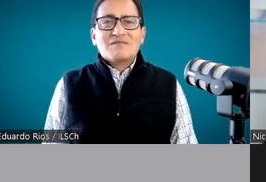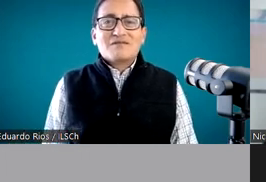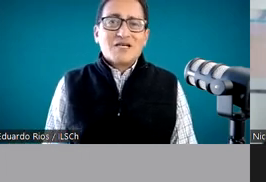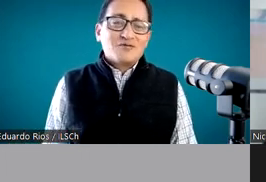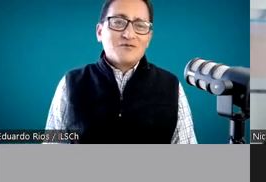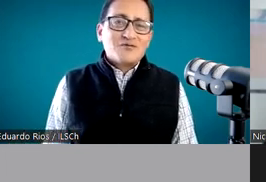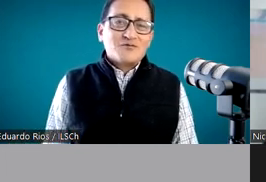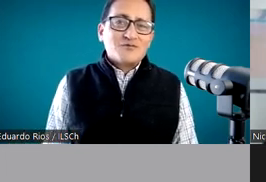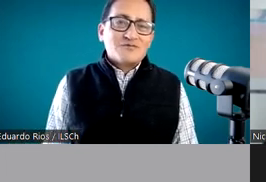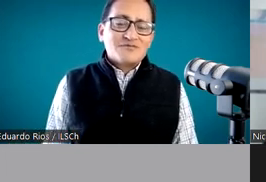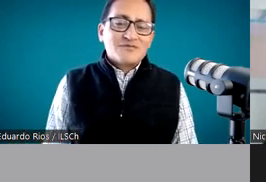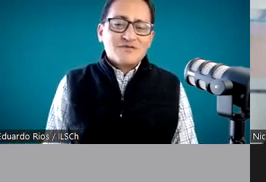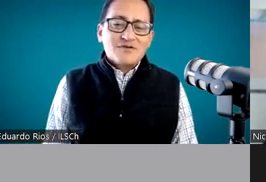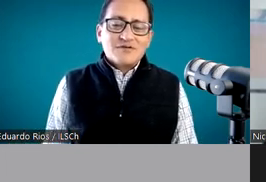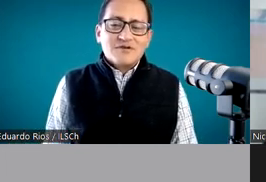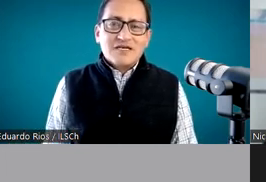¿Van a preferir